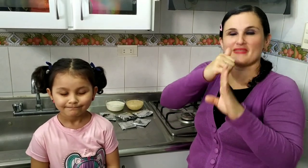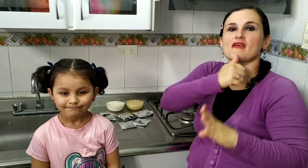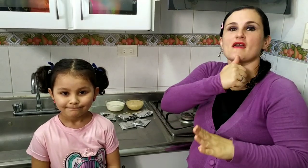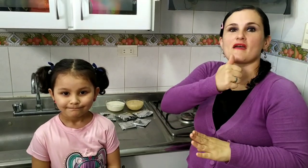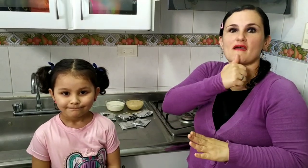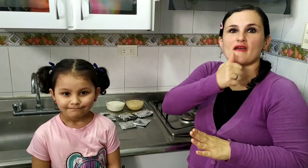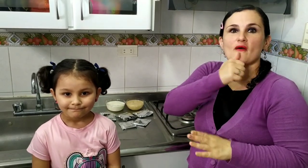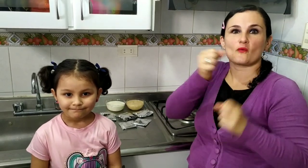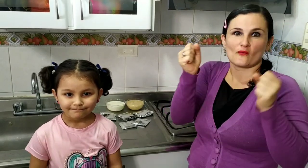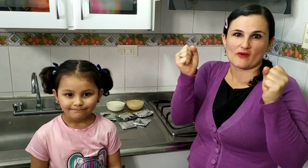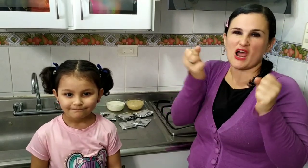durita.